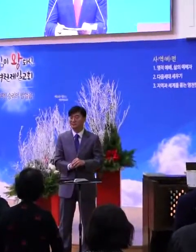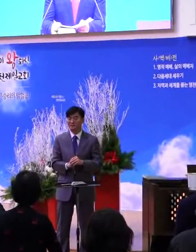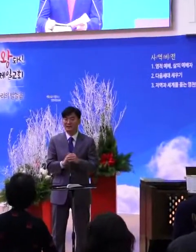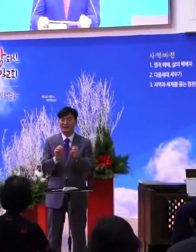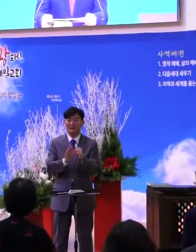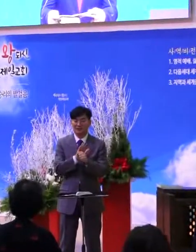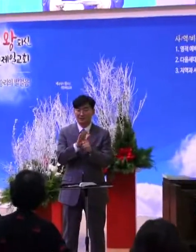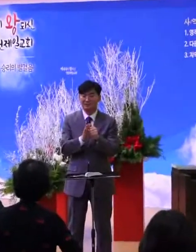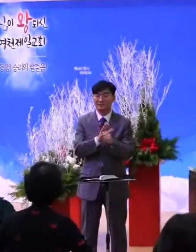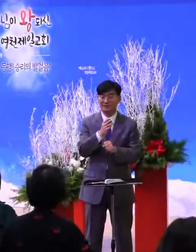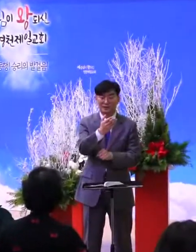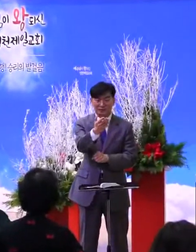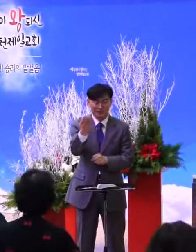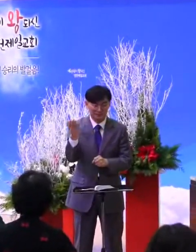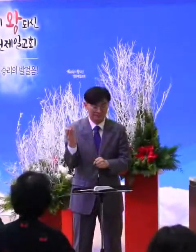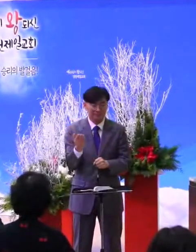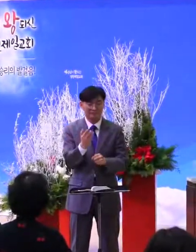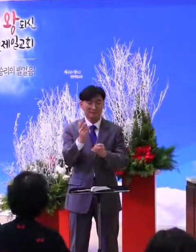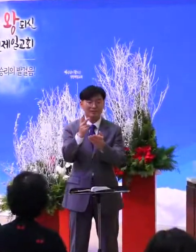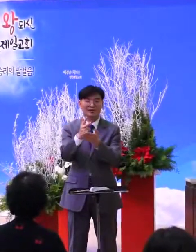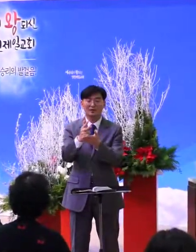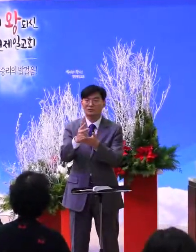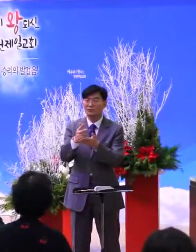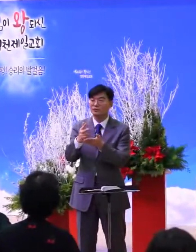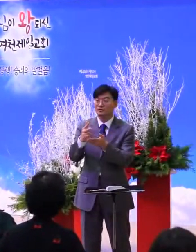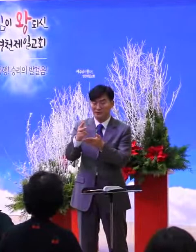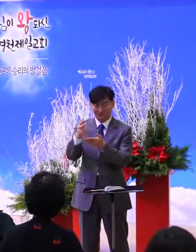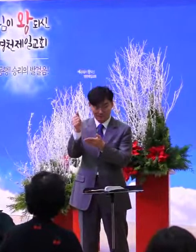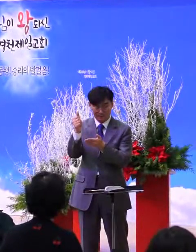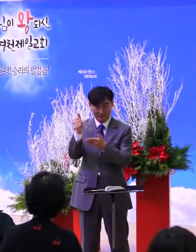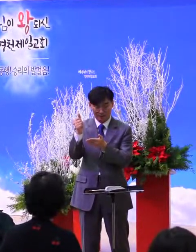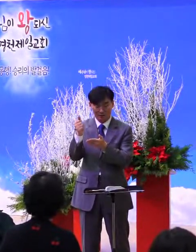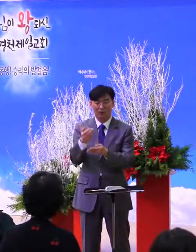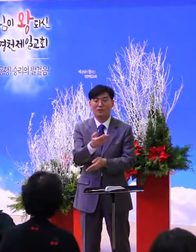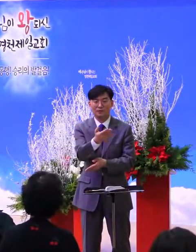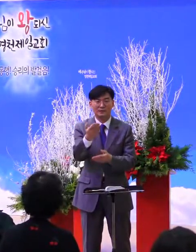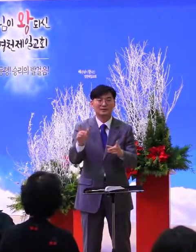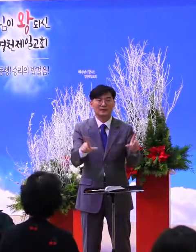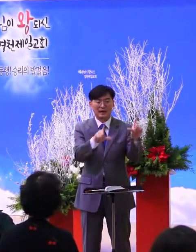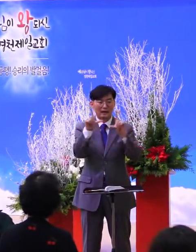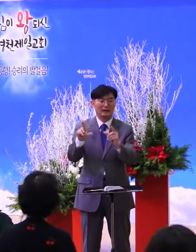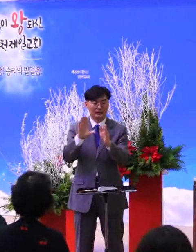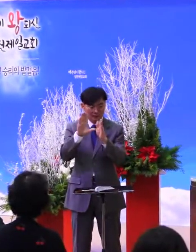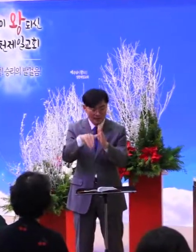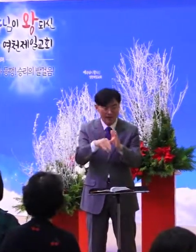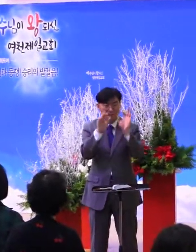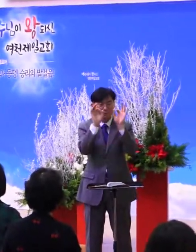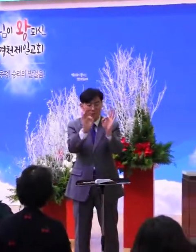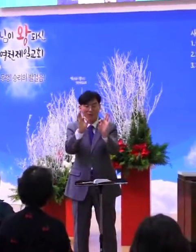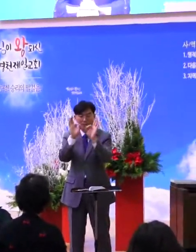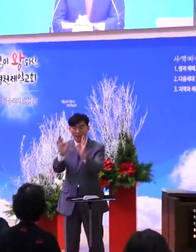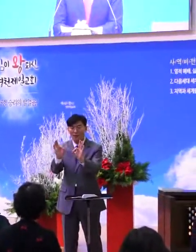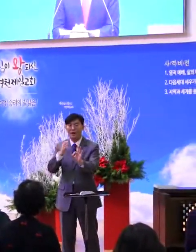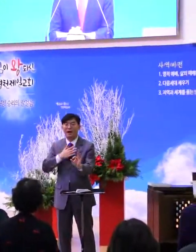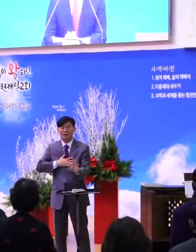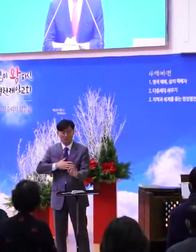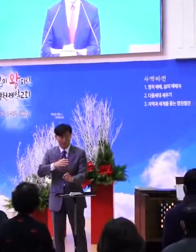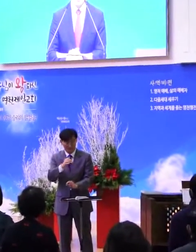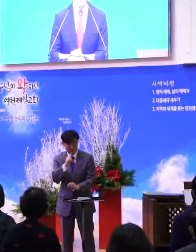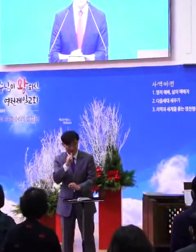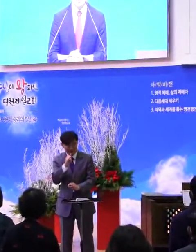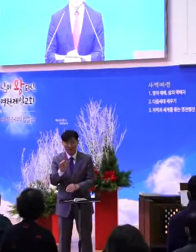사랑하는 여러분, 주님께서 보내신 여러분의 삶의 현장에서 예수님을 더 사랑하고